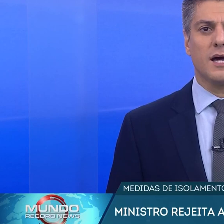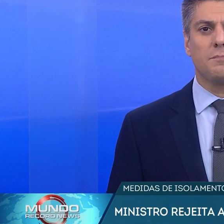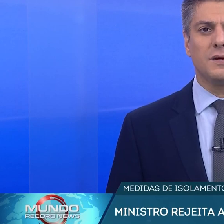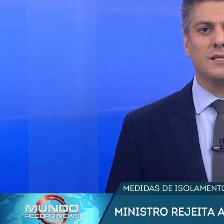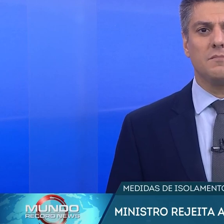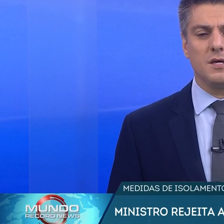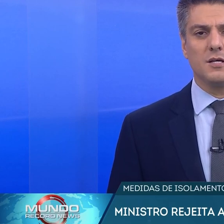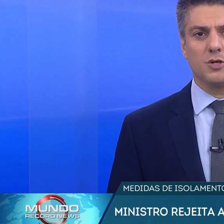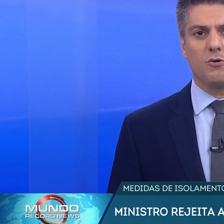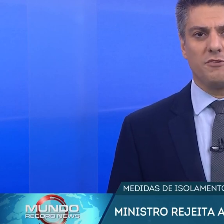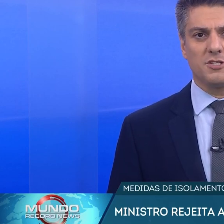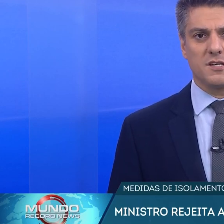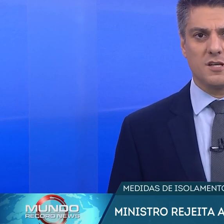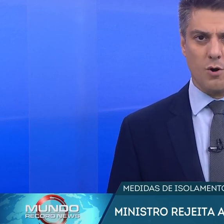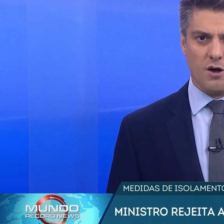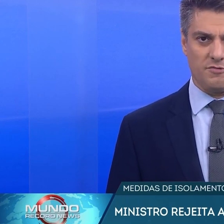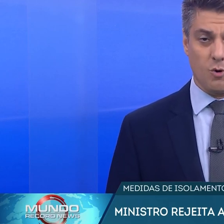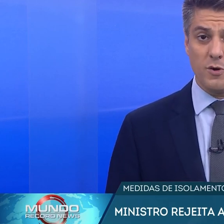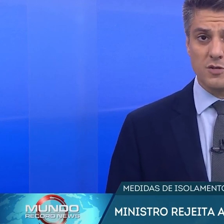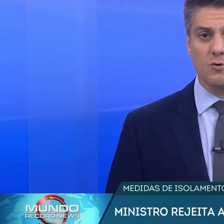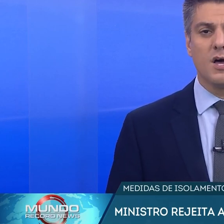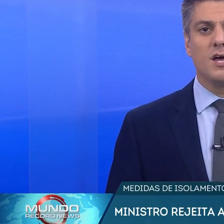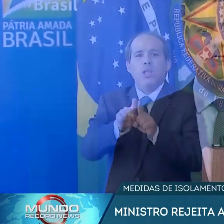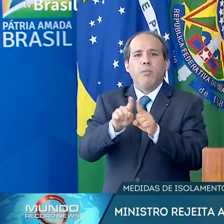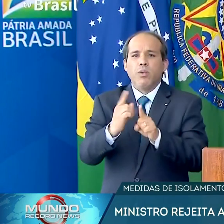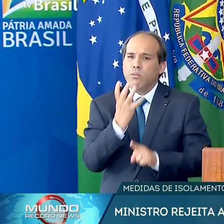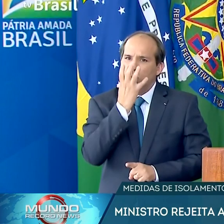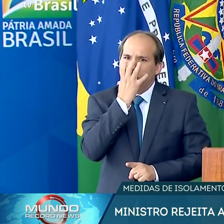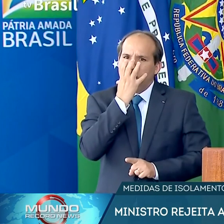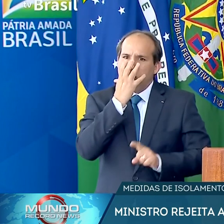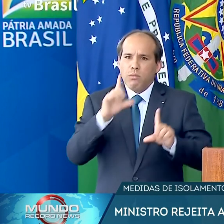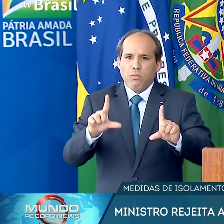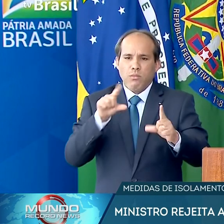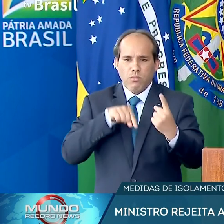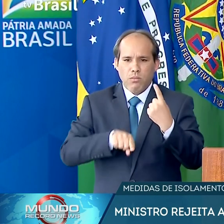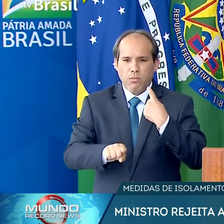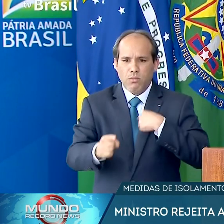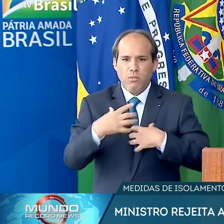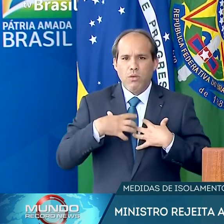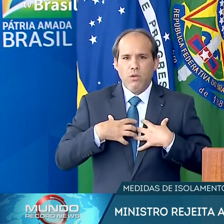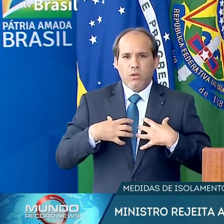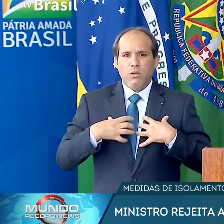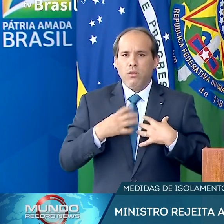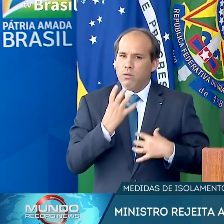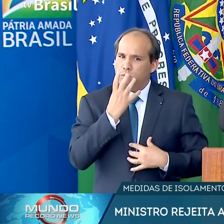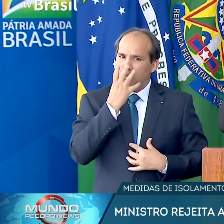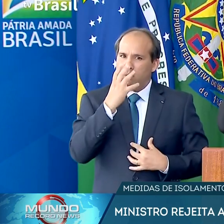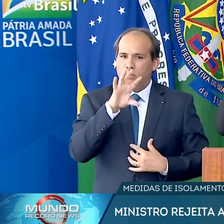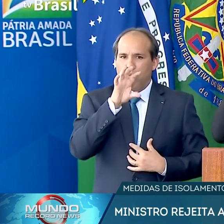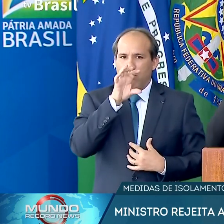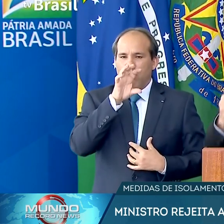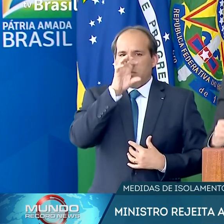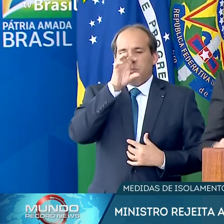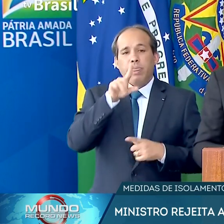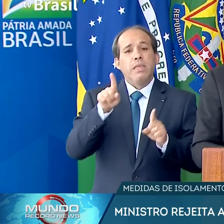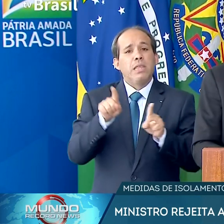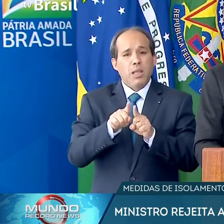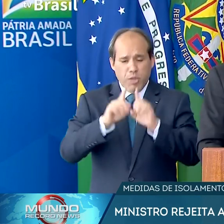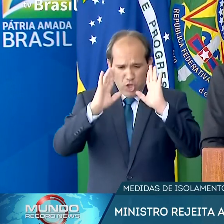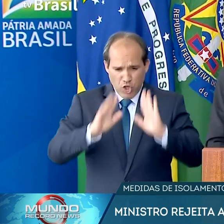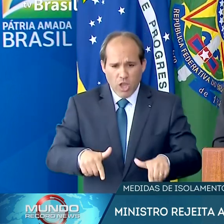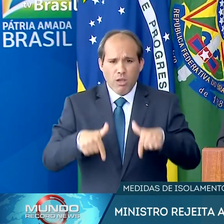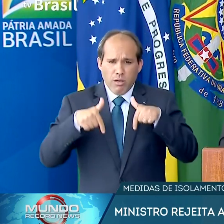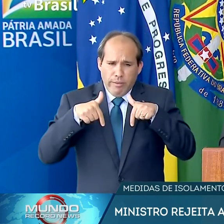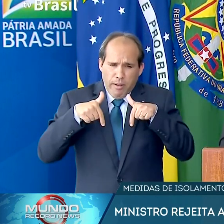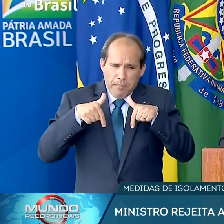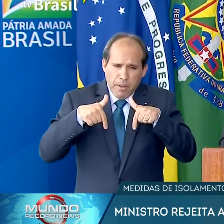para conter a pandemia de Covid-19. Com isso, ficam mantidos os decretos que determinaram a limitação do